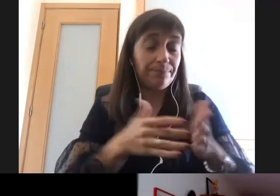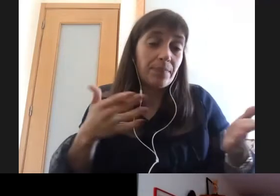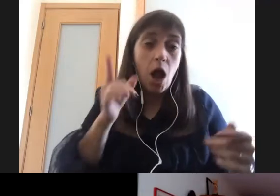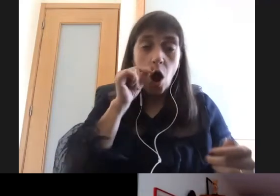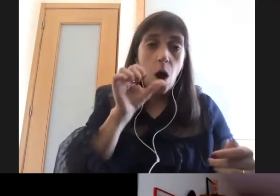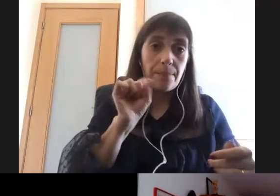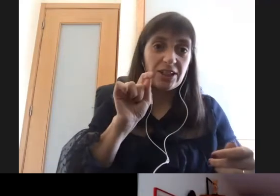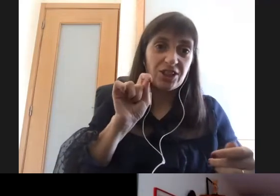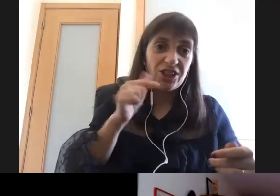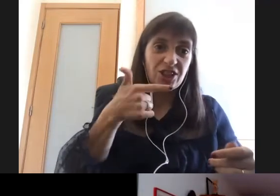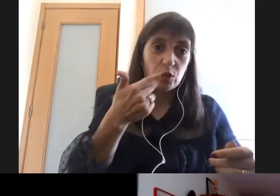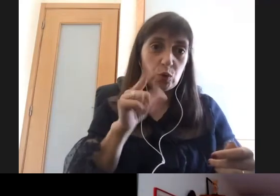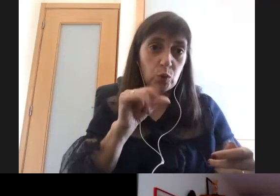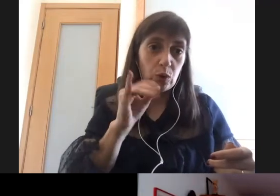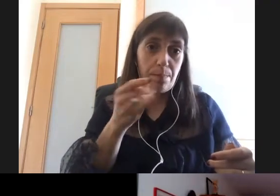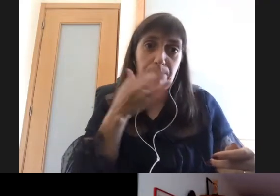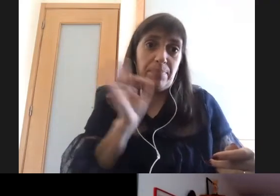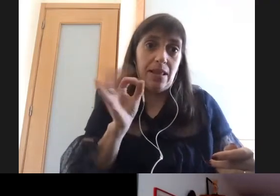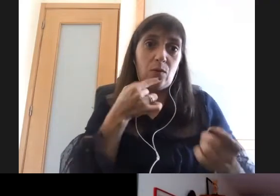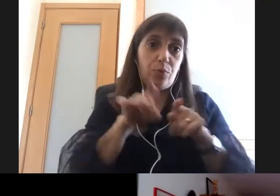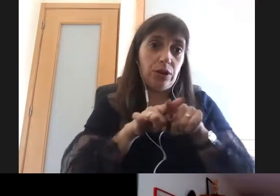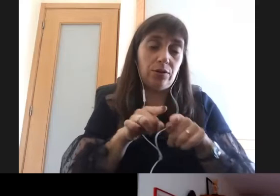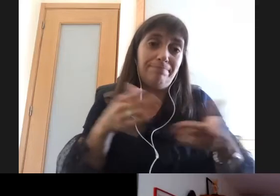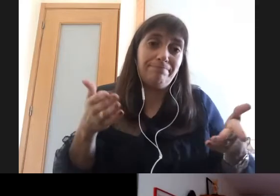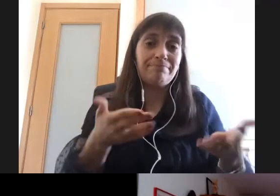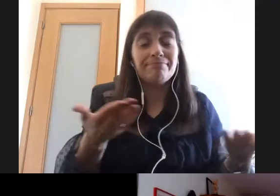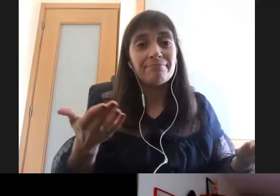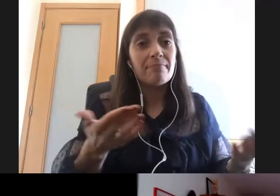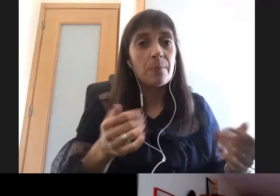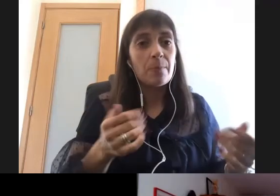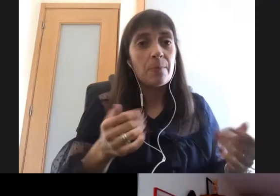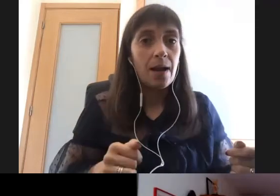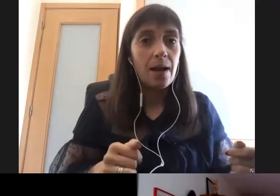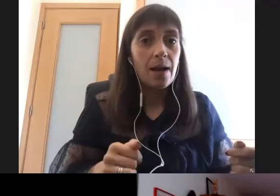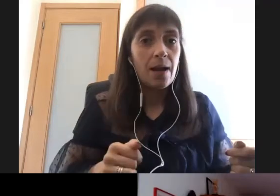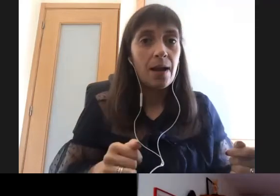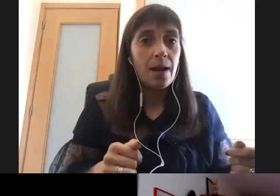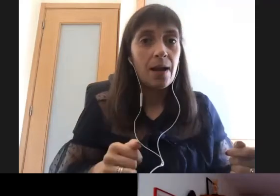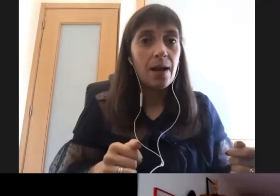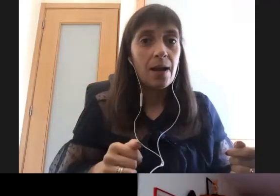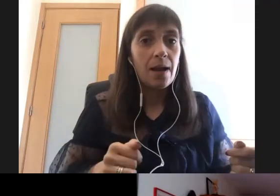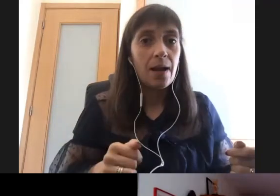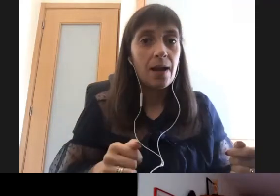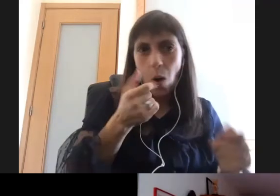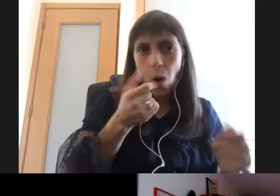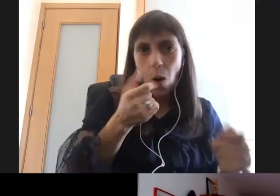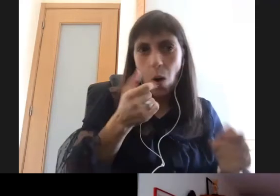o Plínio não era. Bom, a está chegando aqui já para a fase final dessa conversa.